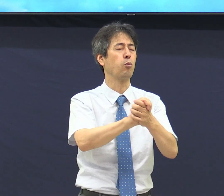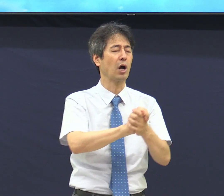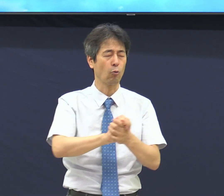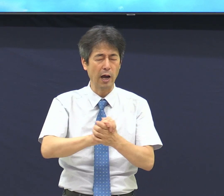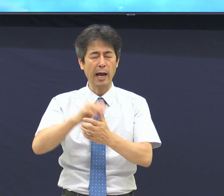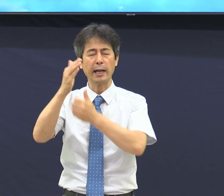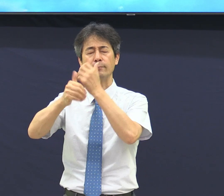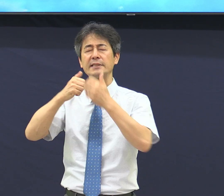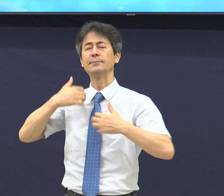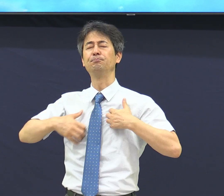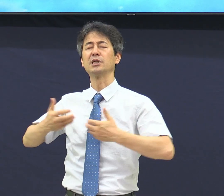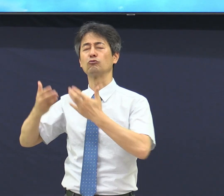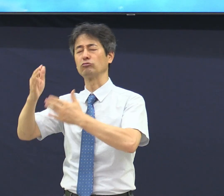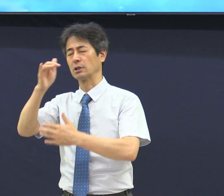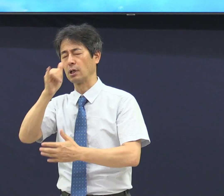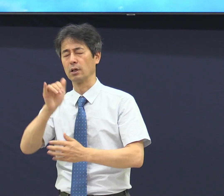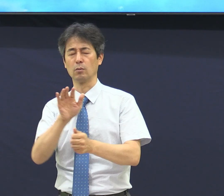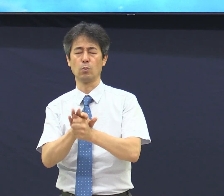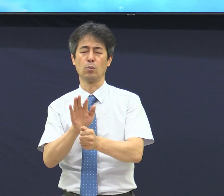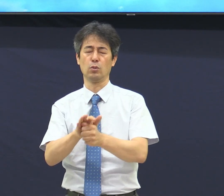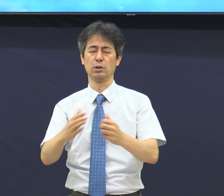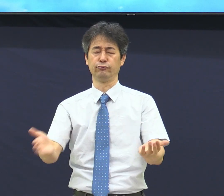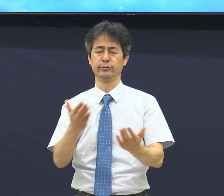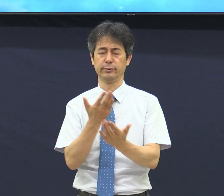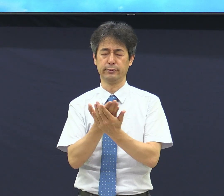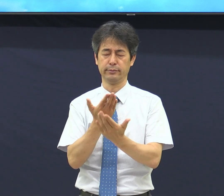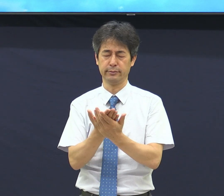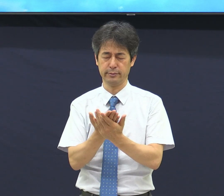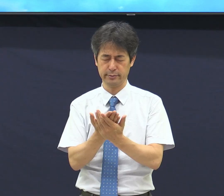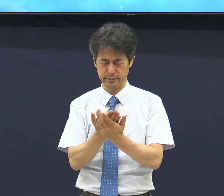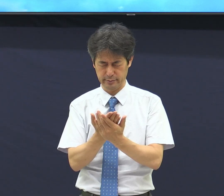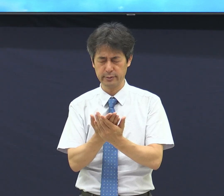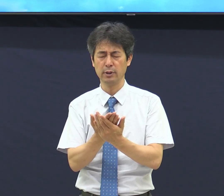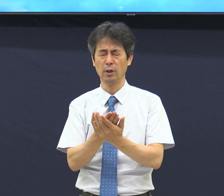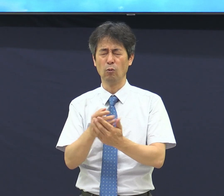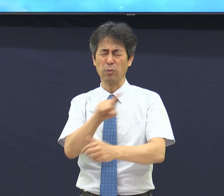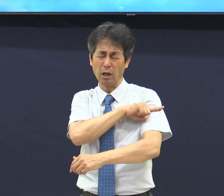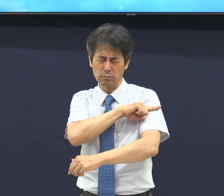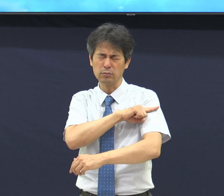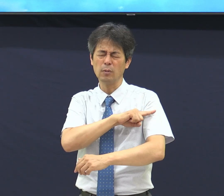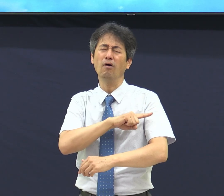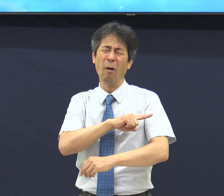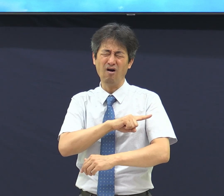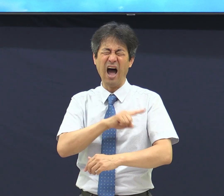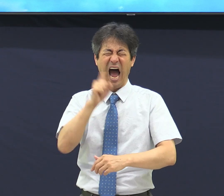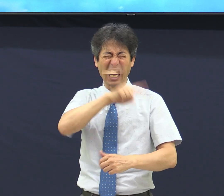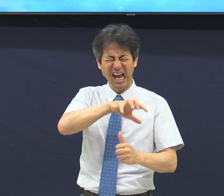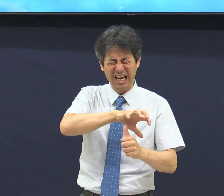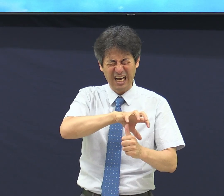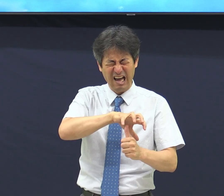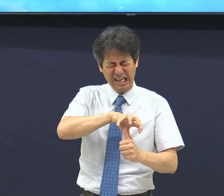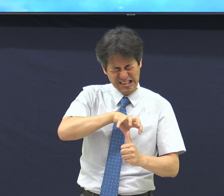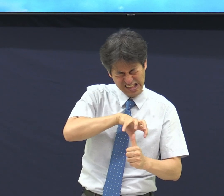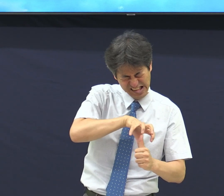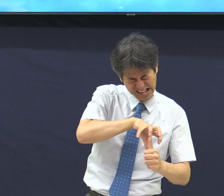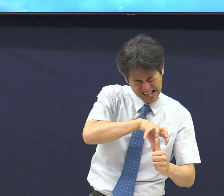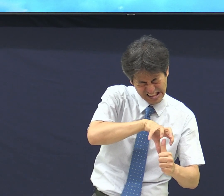그에게 선한 행동을 보여줌을 통해서 그와 화목함을 이루고 하나님께 기쁨을 드리는 존재가 될 수 있게